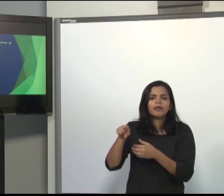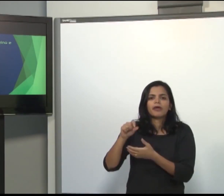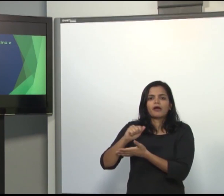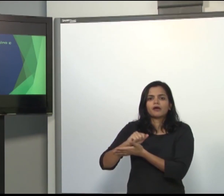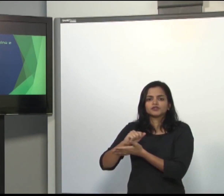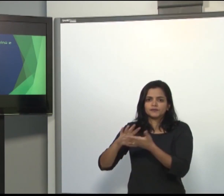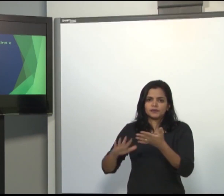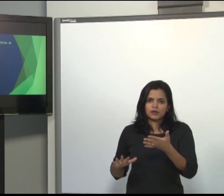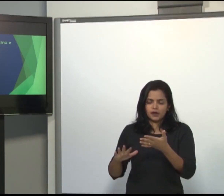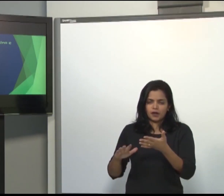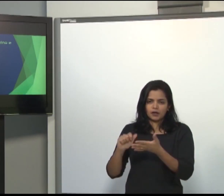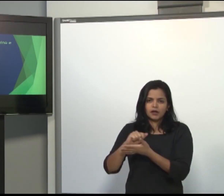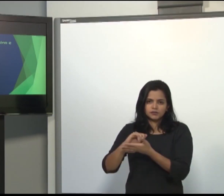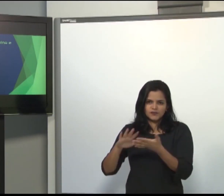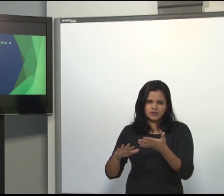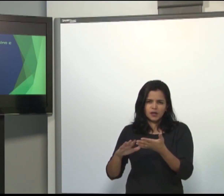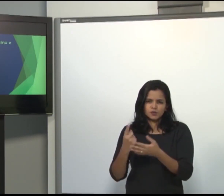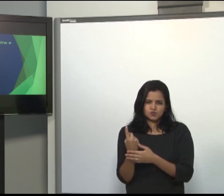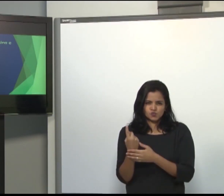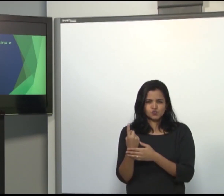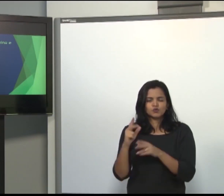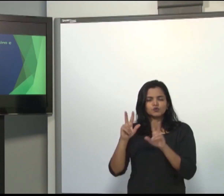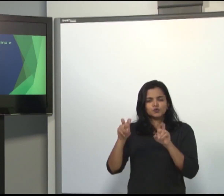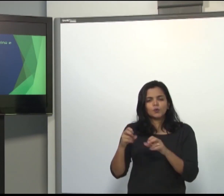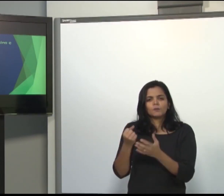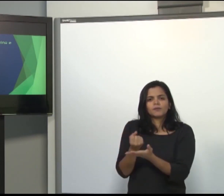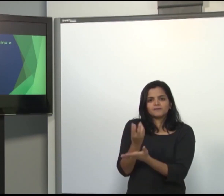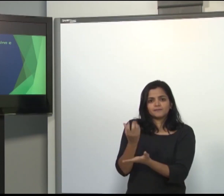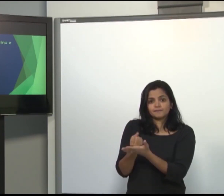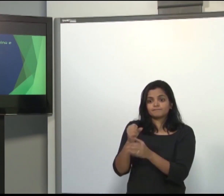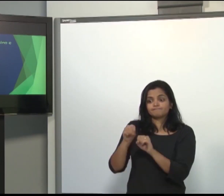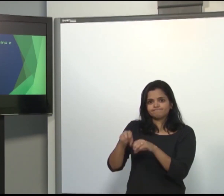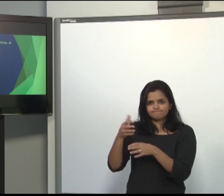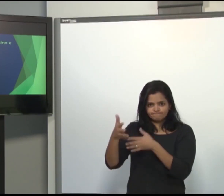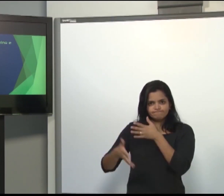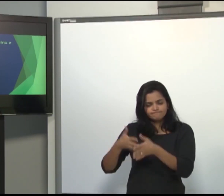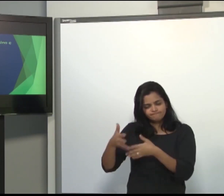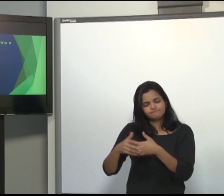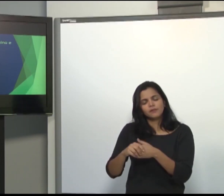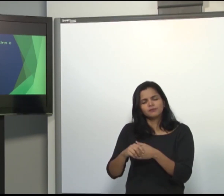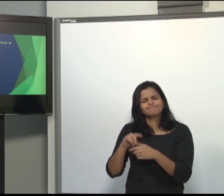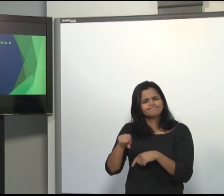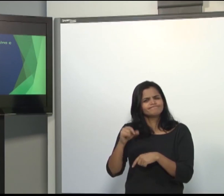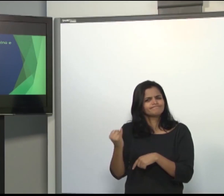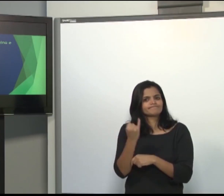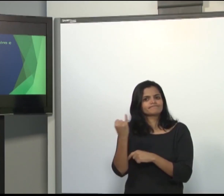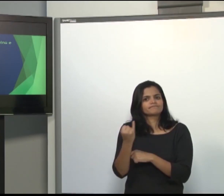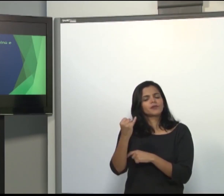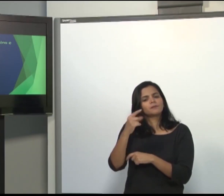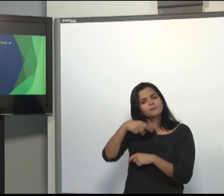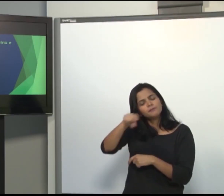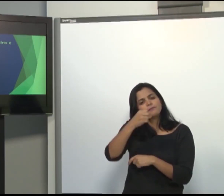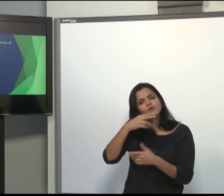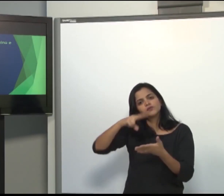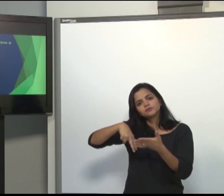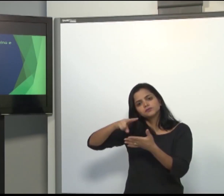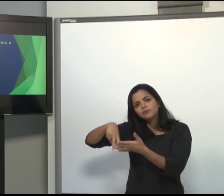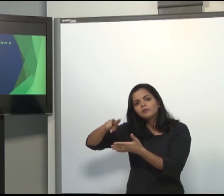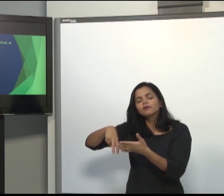Então, temos a atividade 1 sobre a alfabetização, sobre esse processo de ensino e sua